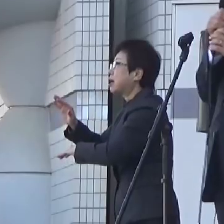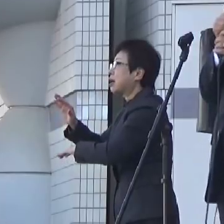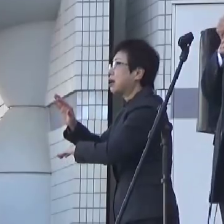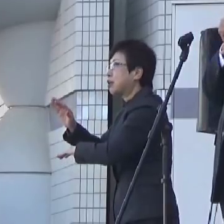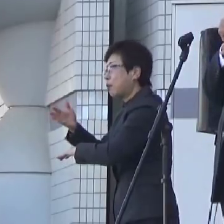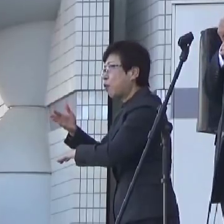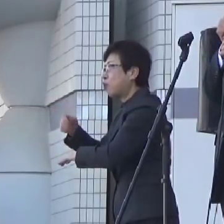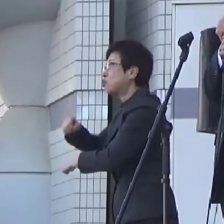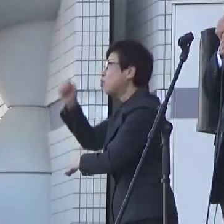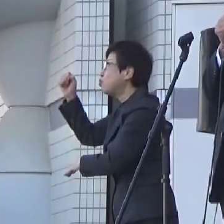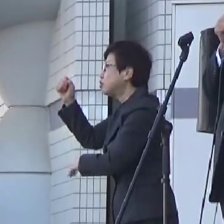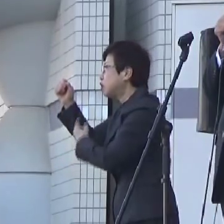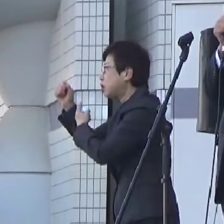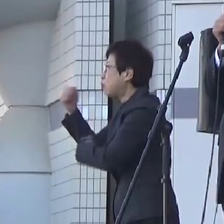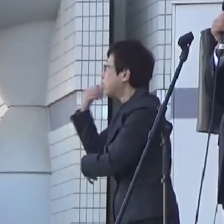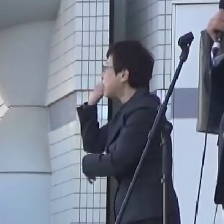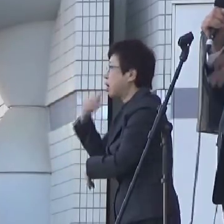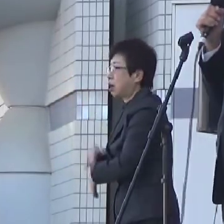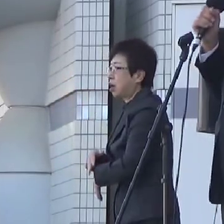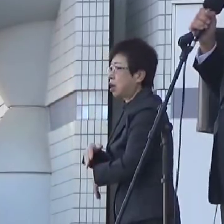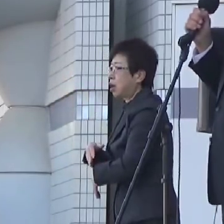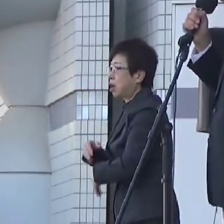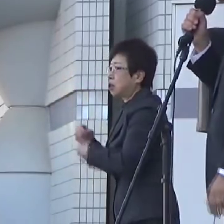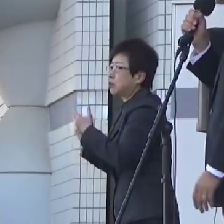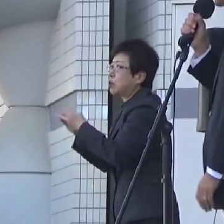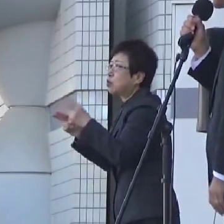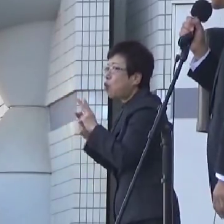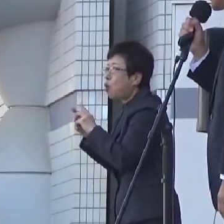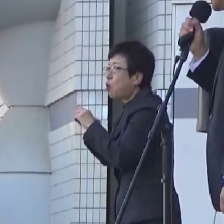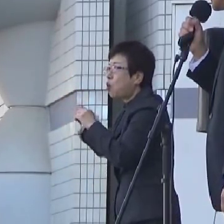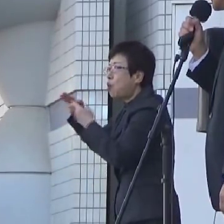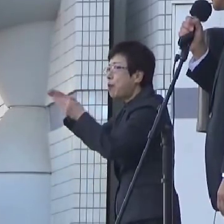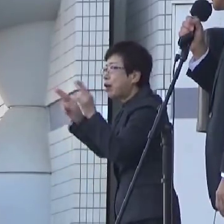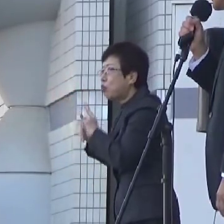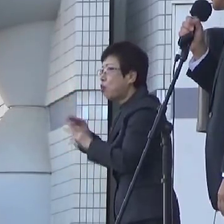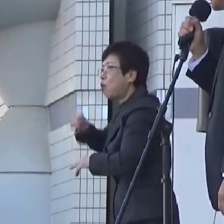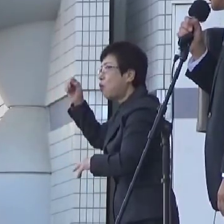拒否したのはどこですか？自民党、公明党です。